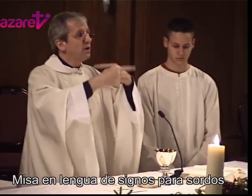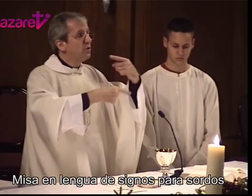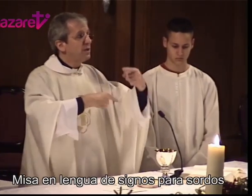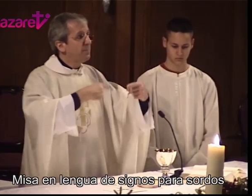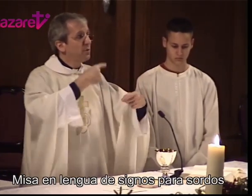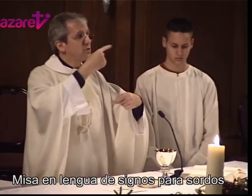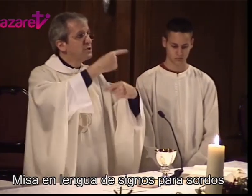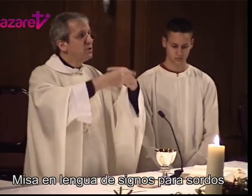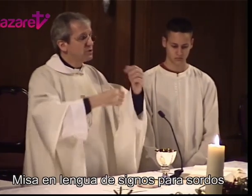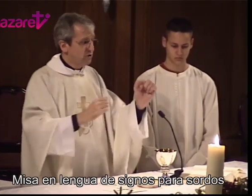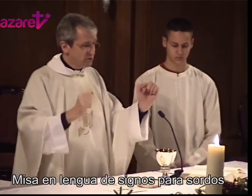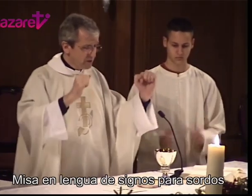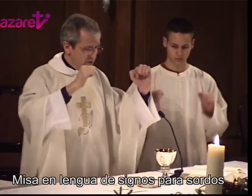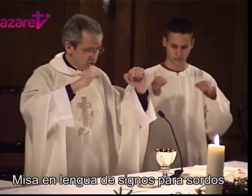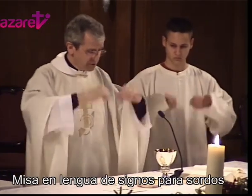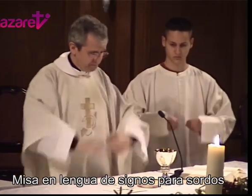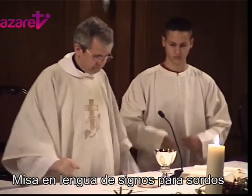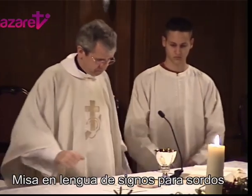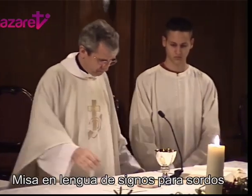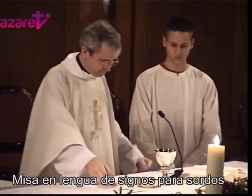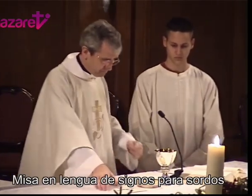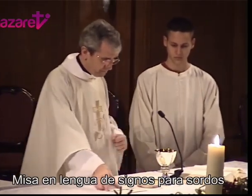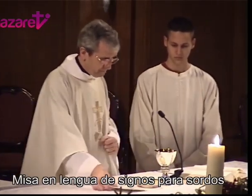gloria por los siglos de los siglos. Amén.